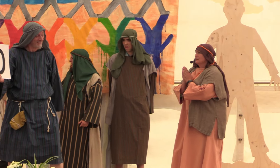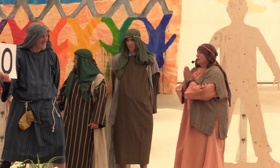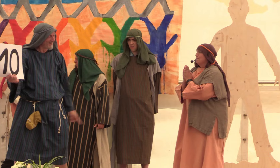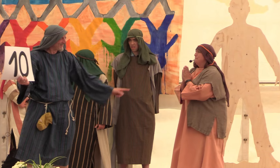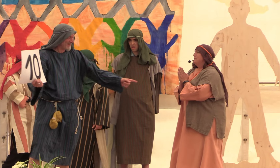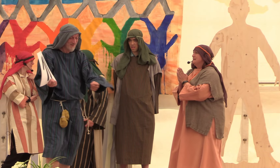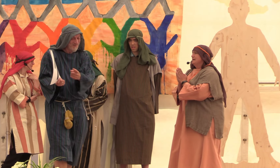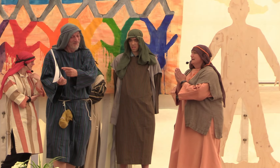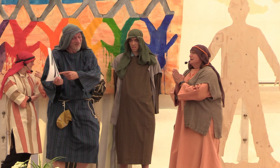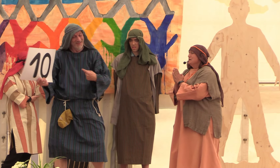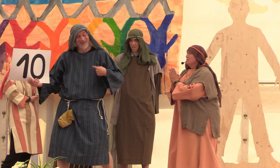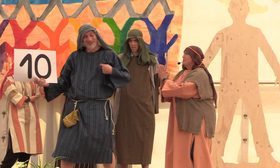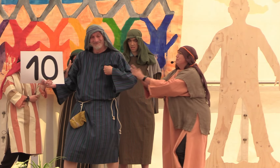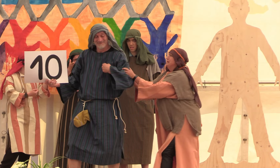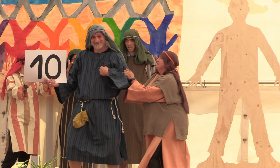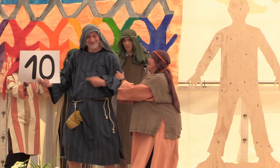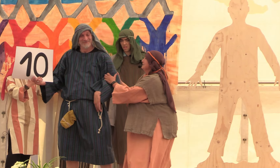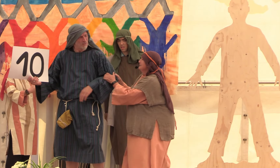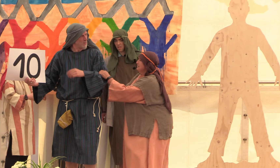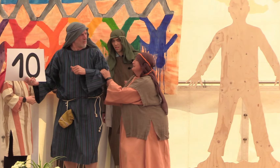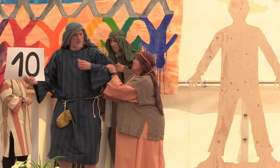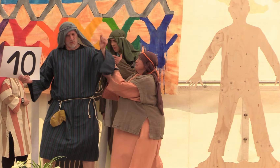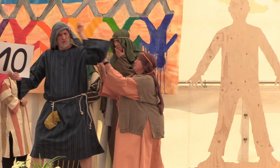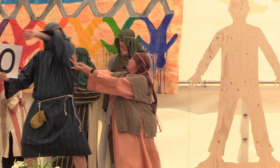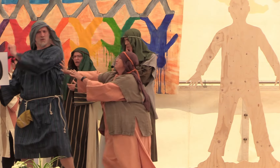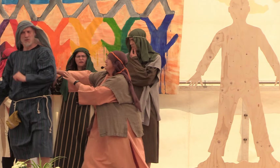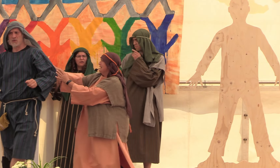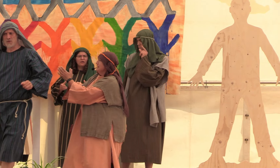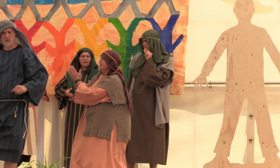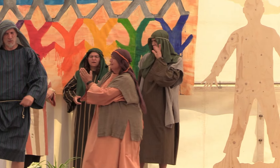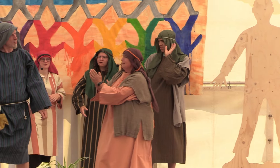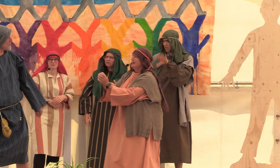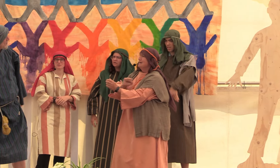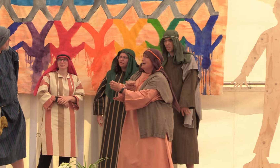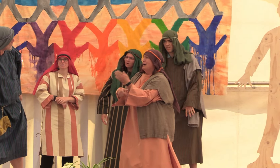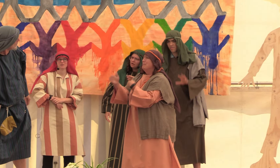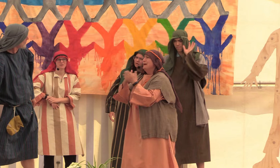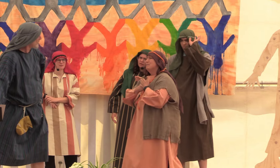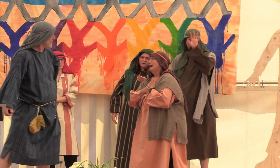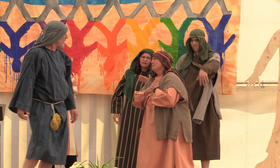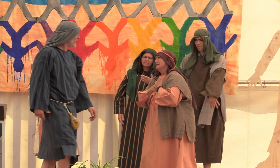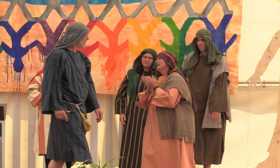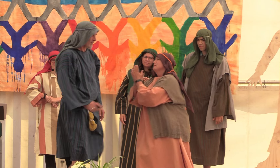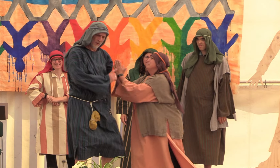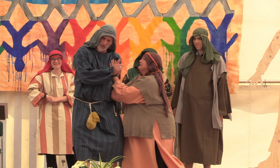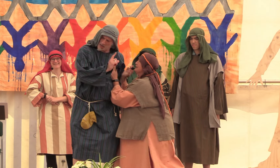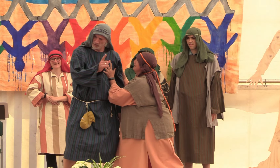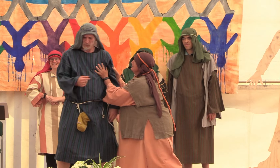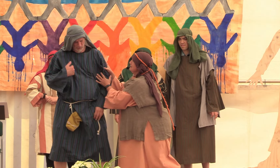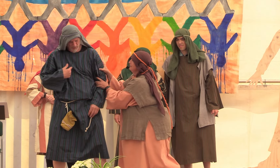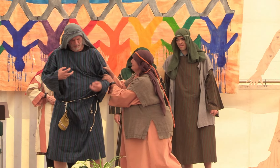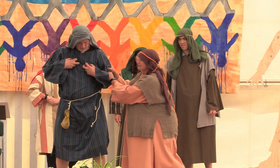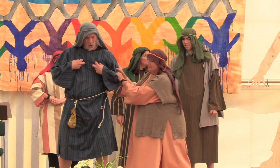Das schuldet sie mir. Bitte. Bitte. Hm. Bitte. Hab Erbarmen.